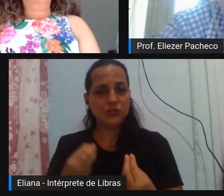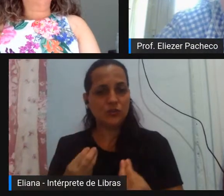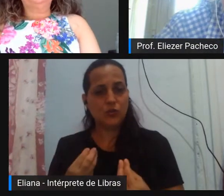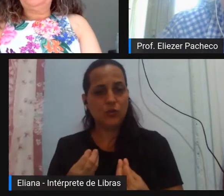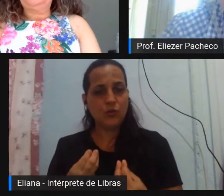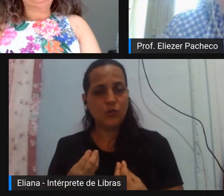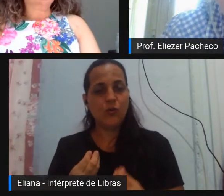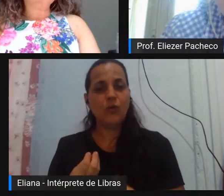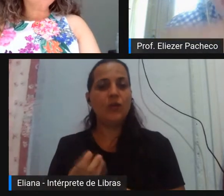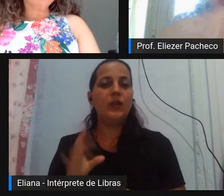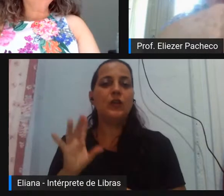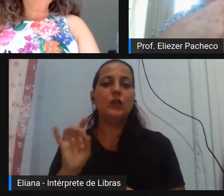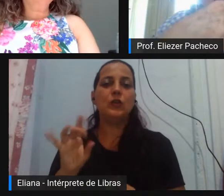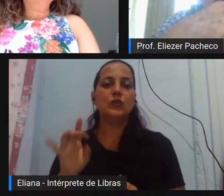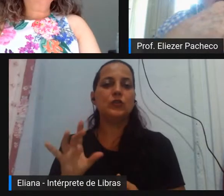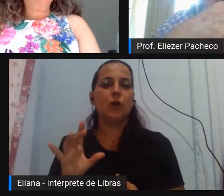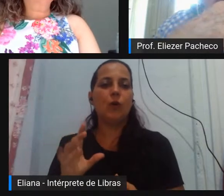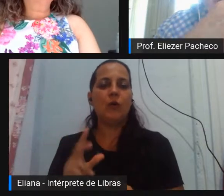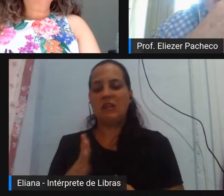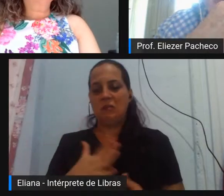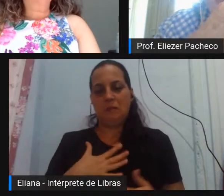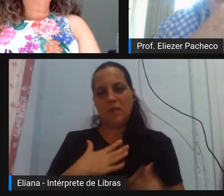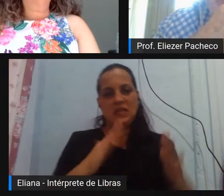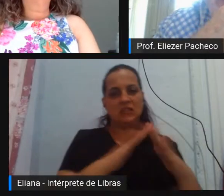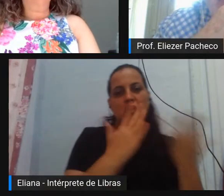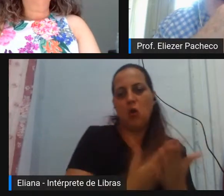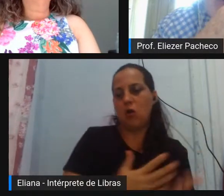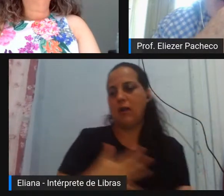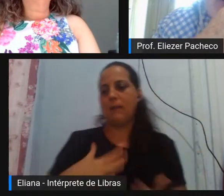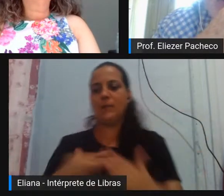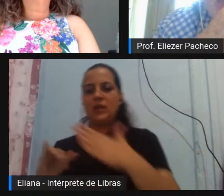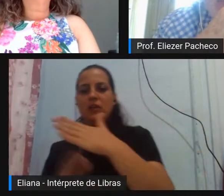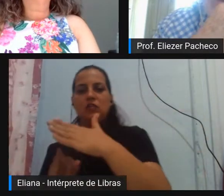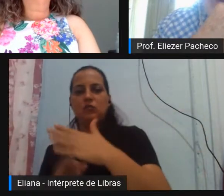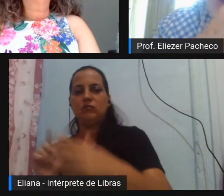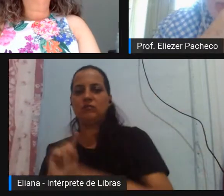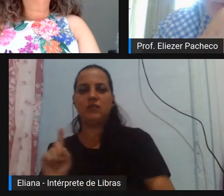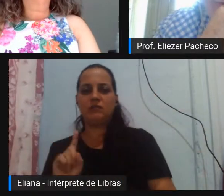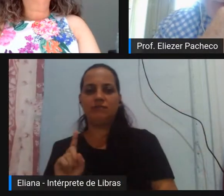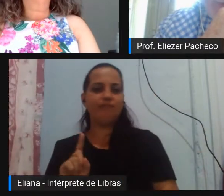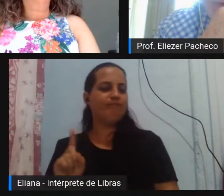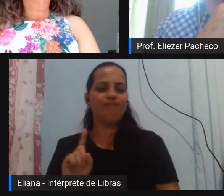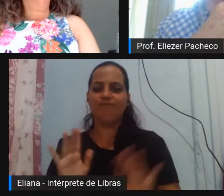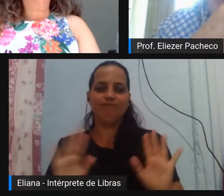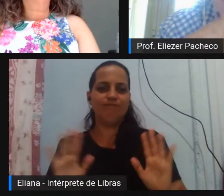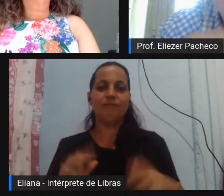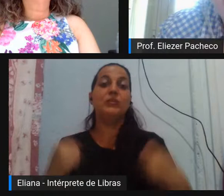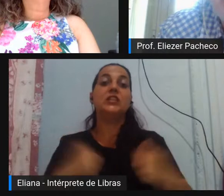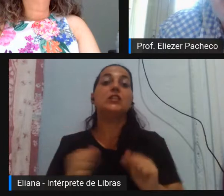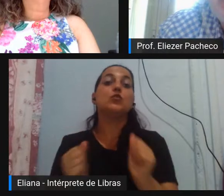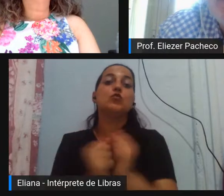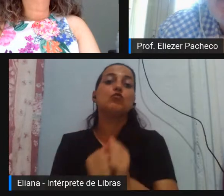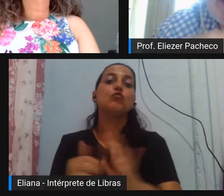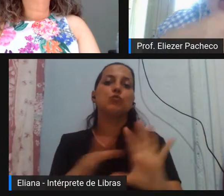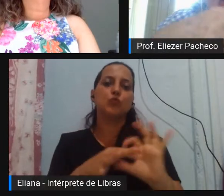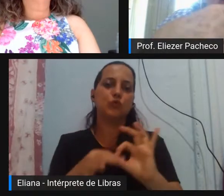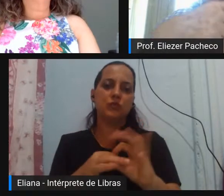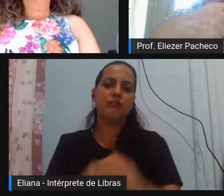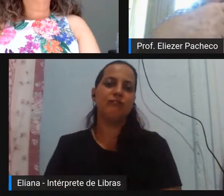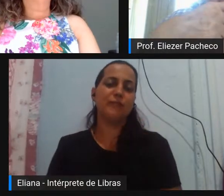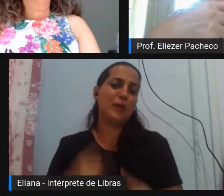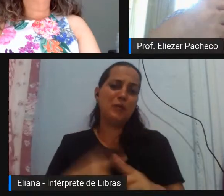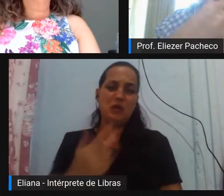interna das corporações pode salvar qualquer coisa. Não. Isso para o governo não